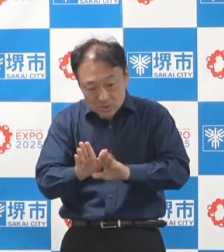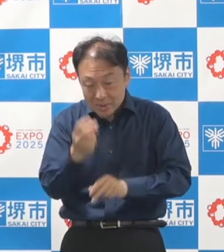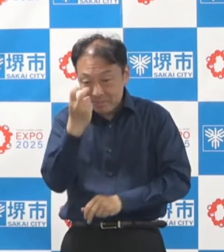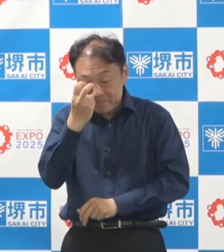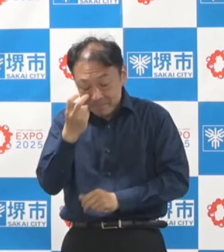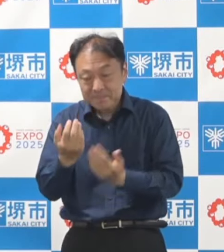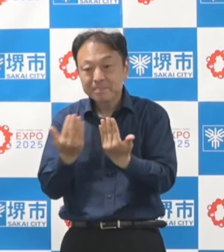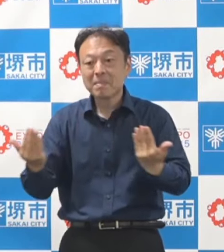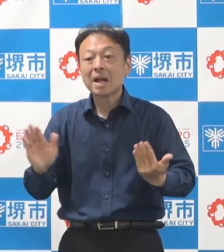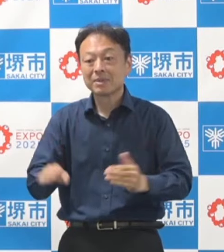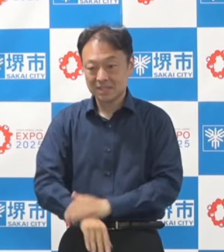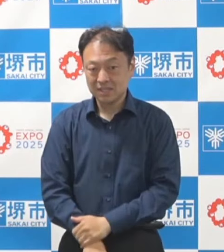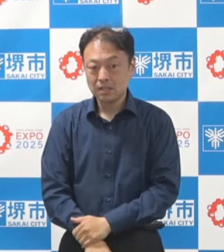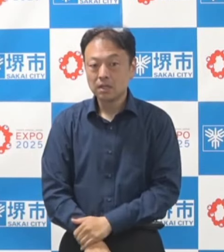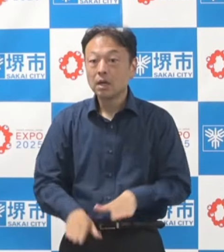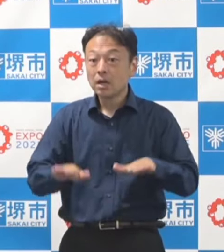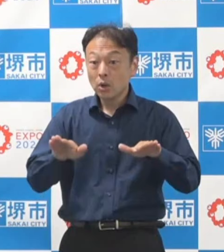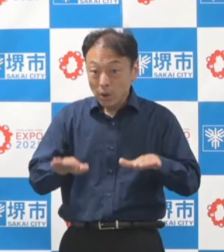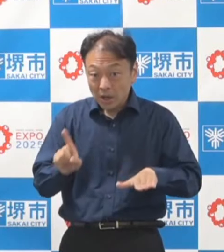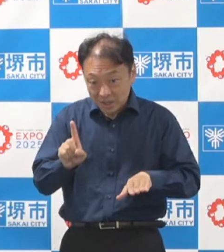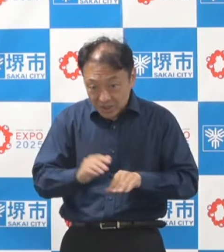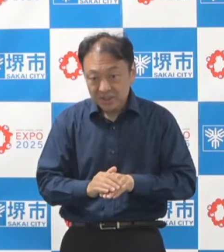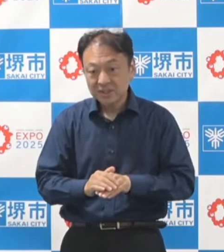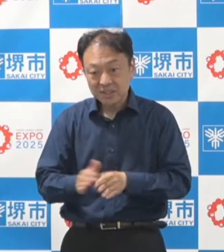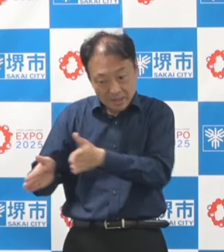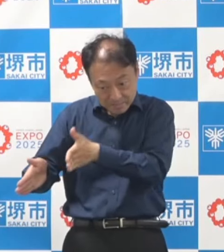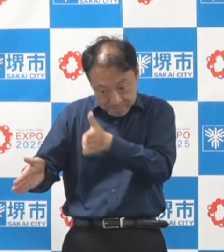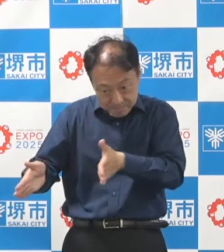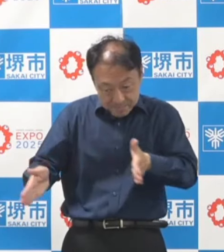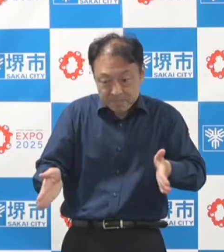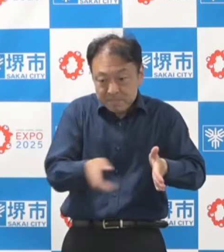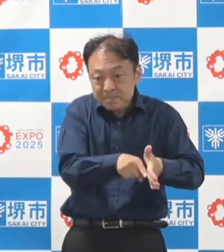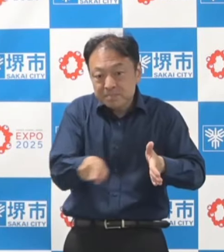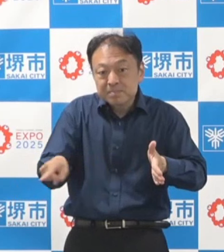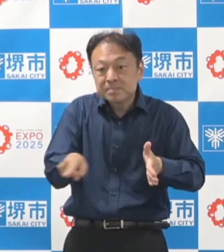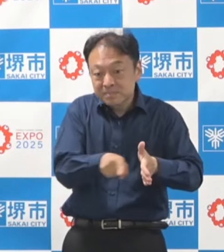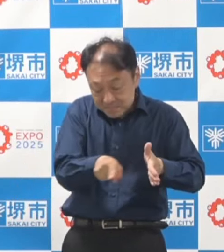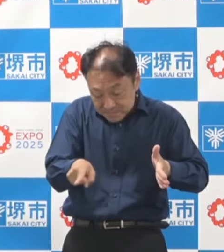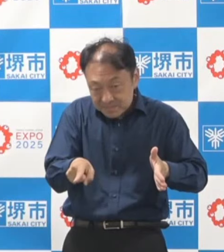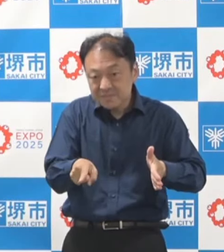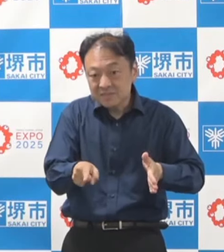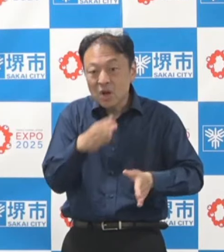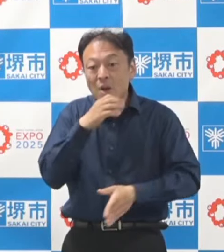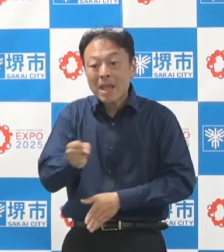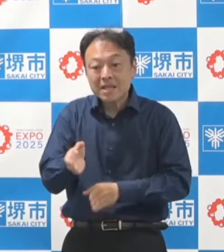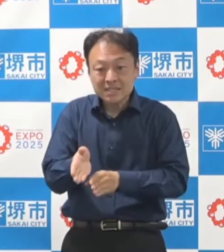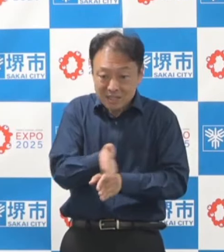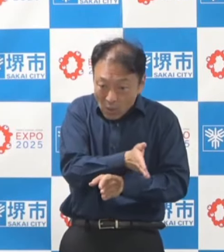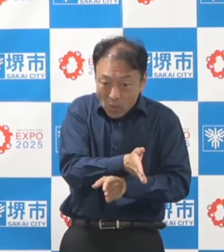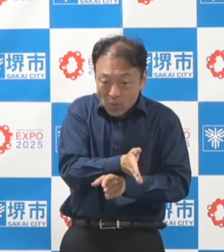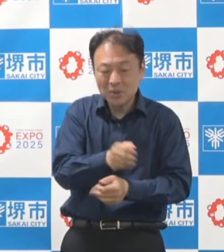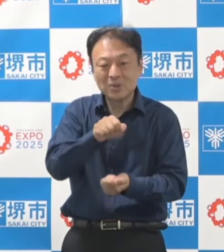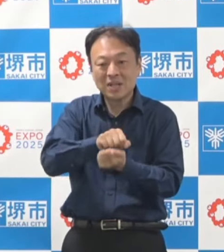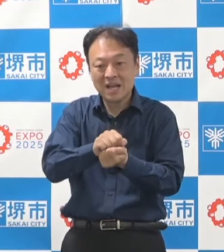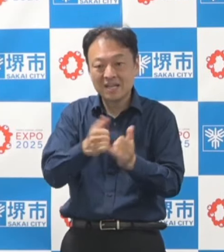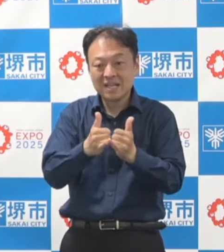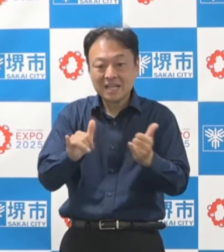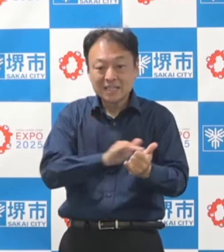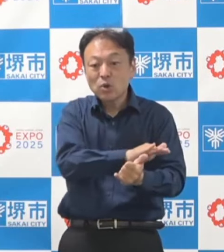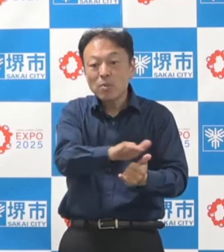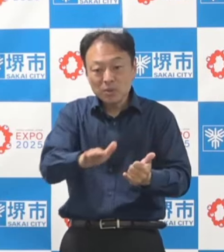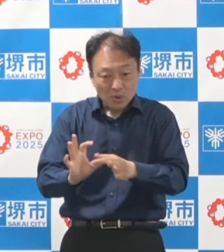今回は近代の仁徳天皇陵と、そして堺の人々のつながりという切り口を設